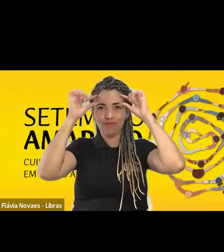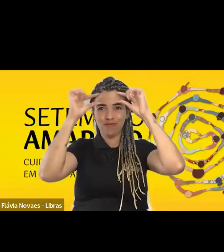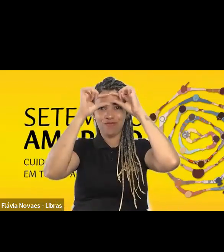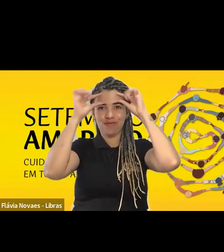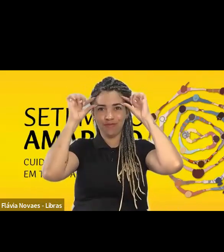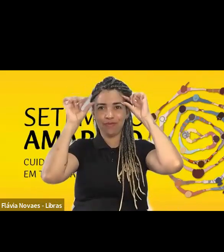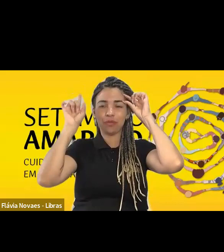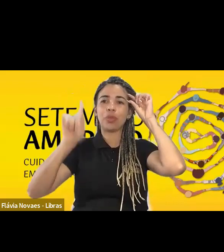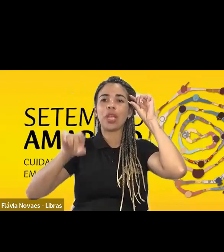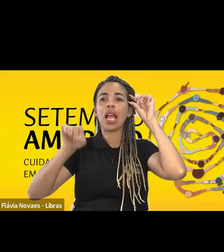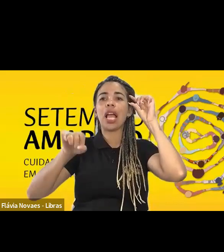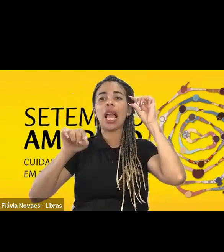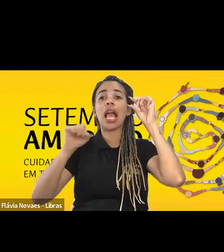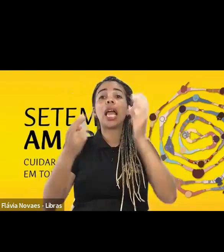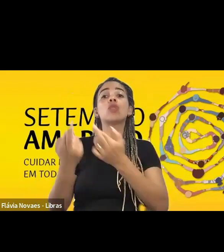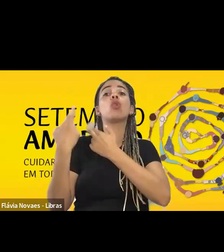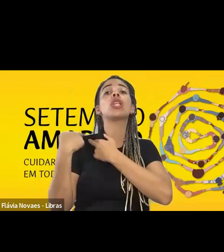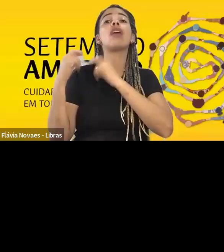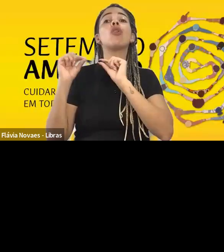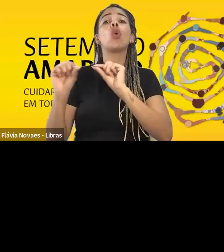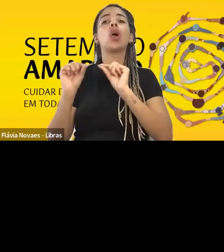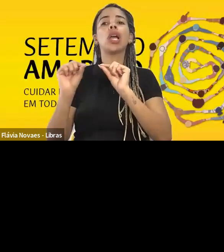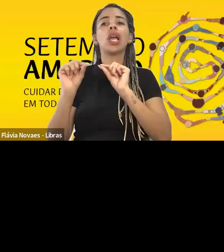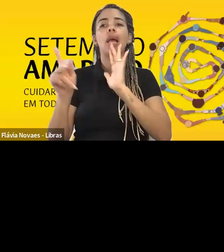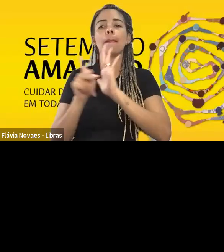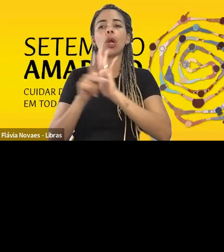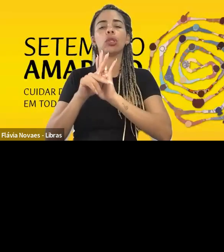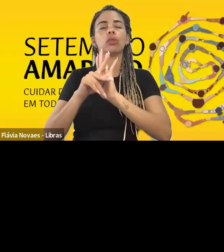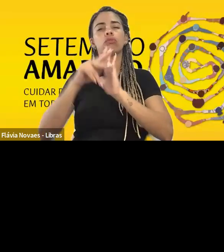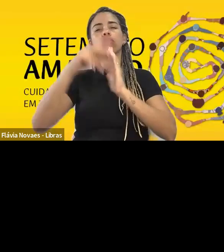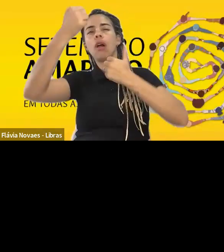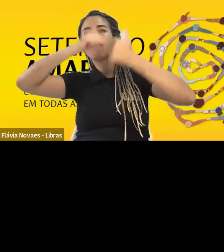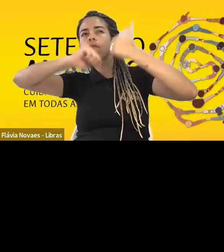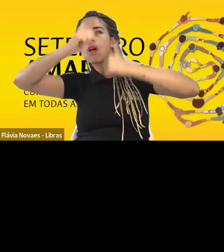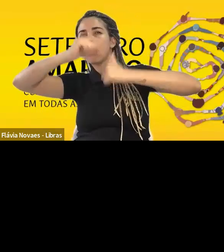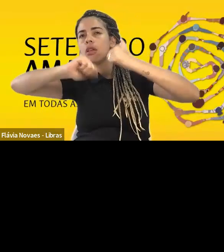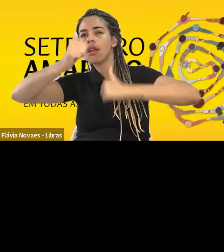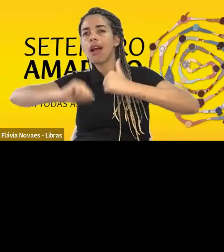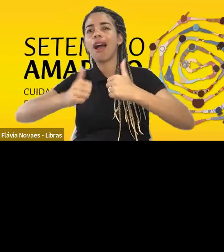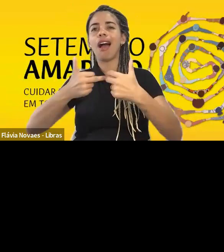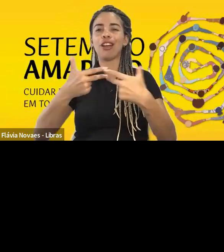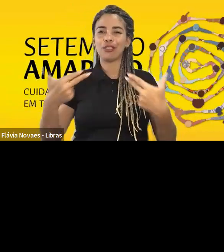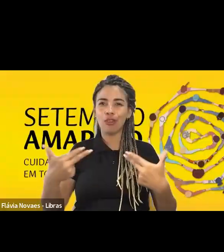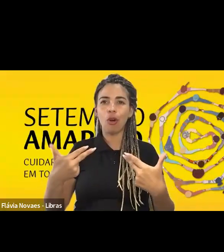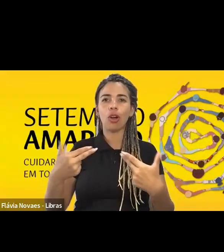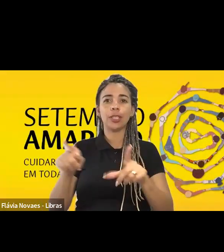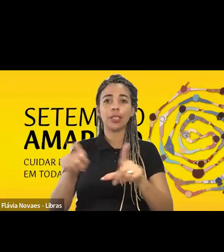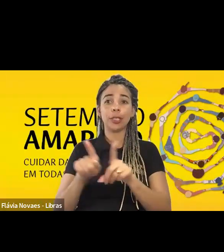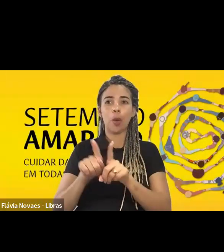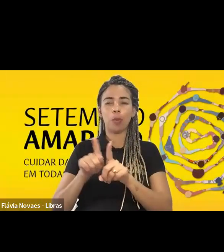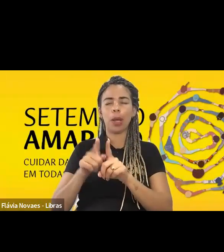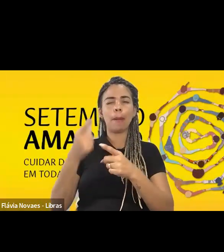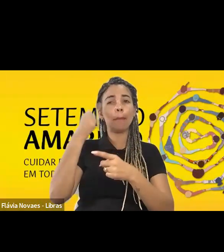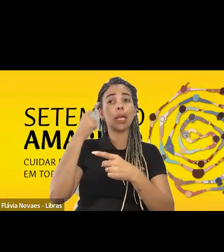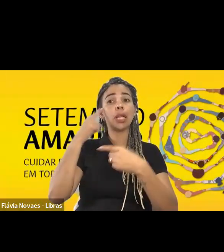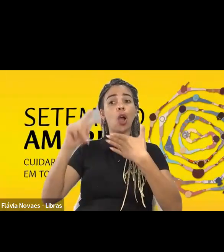que está responsável pelo julgamento, né, da estabelecimento de consequências